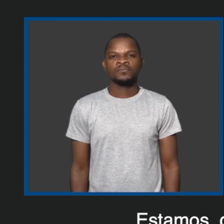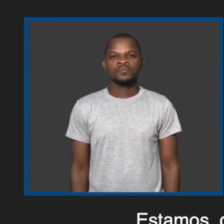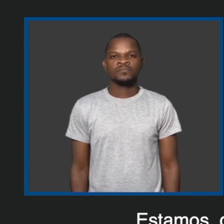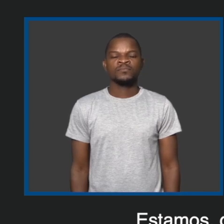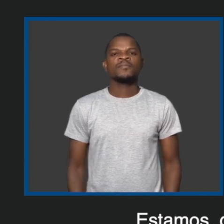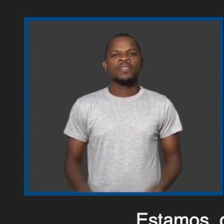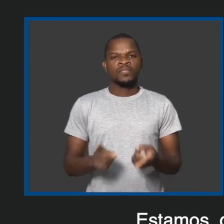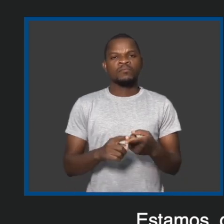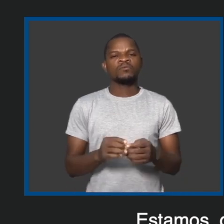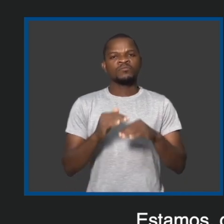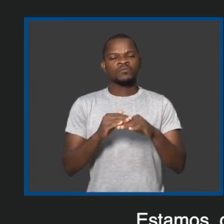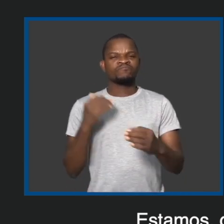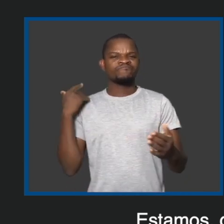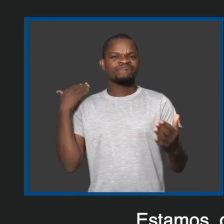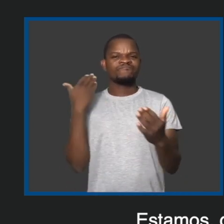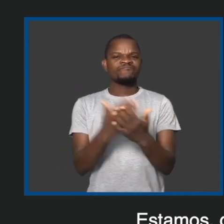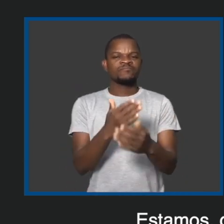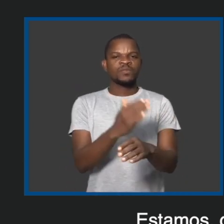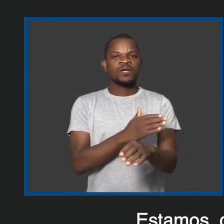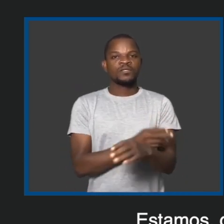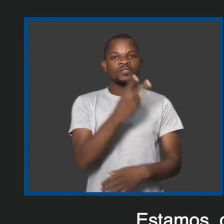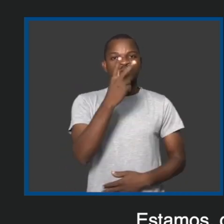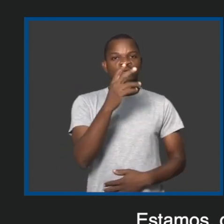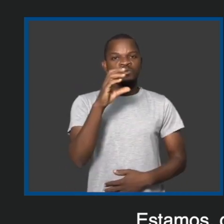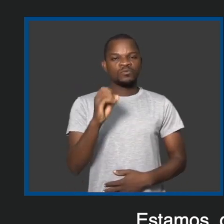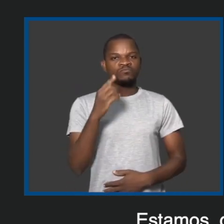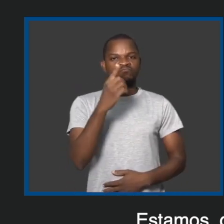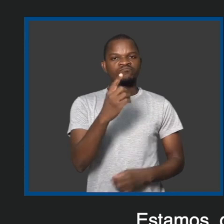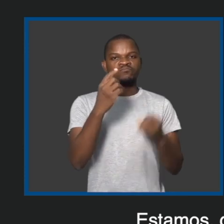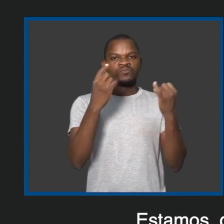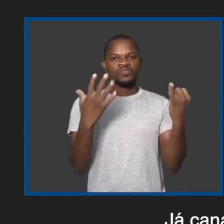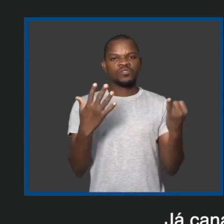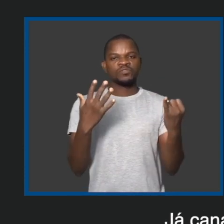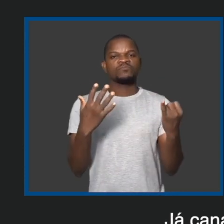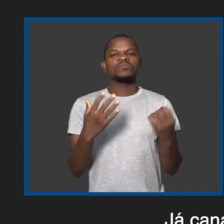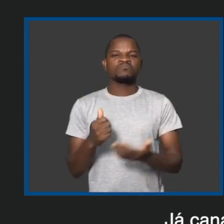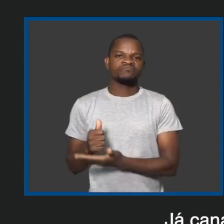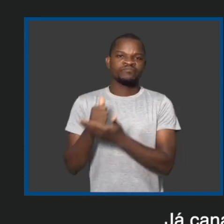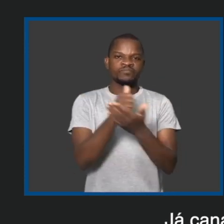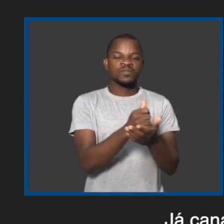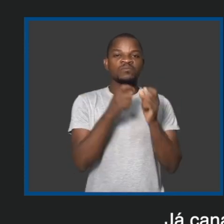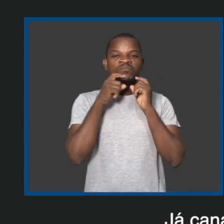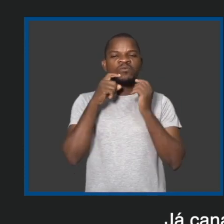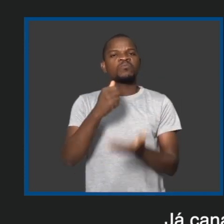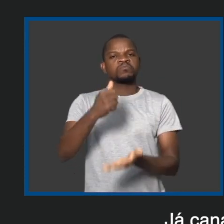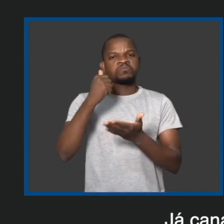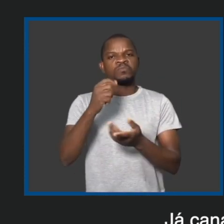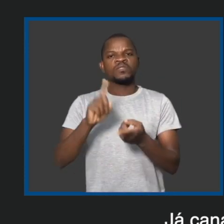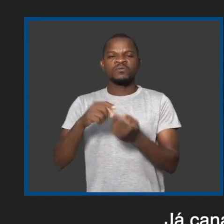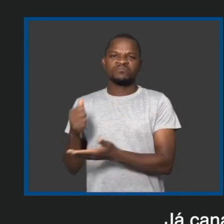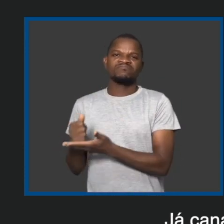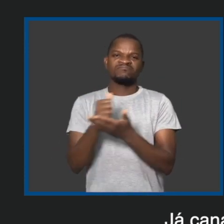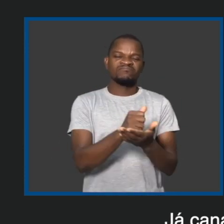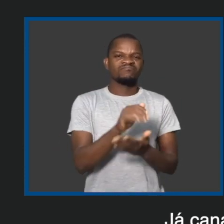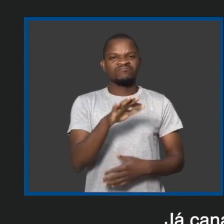Estamos desde 2016 até hoje apoiando Moçambique financeiramente e já canalizamos ao país perto de